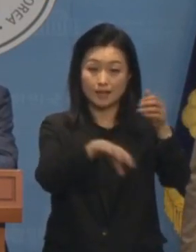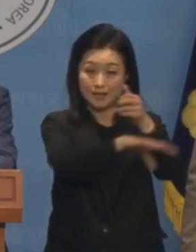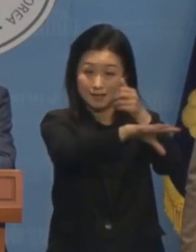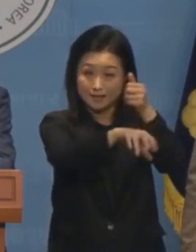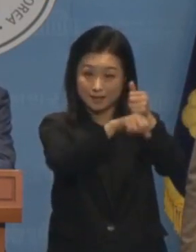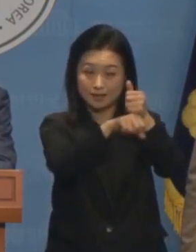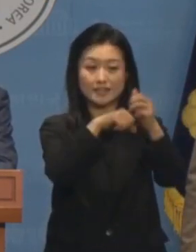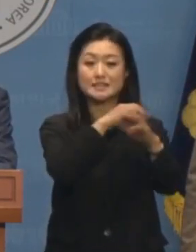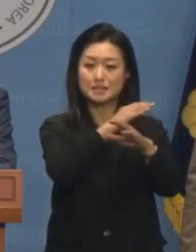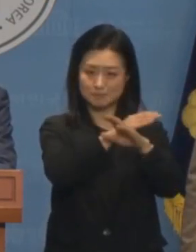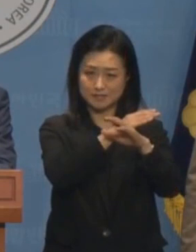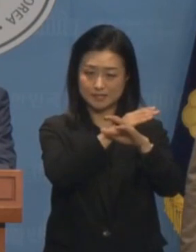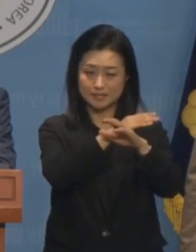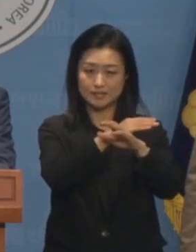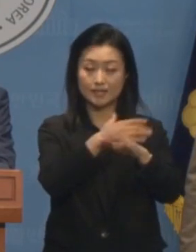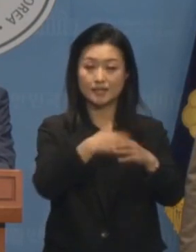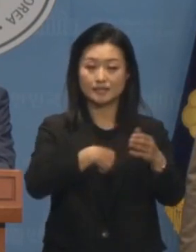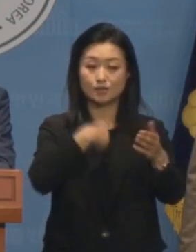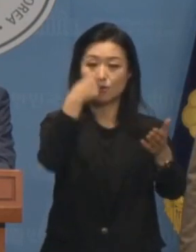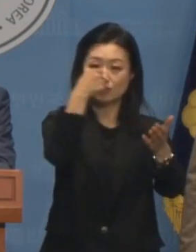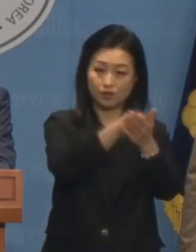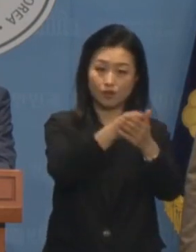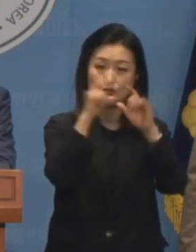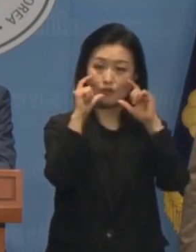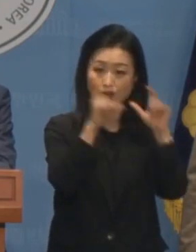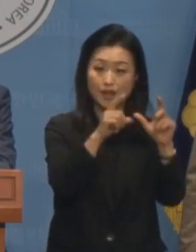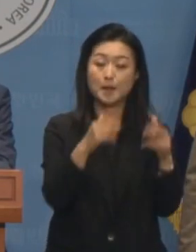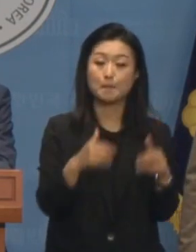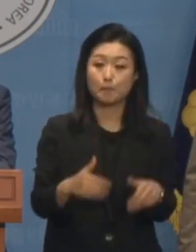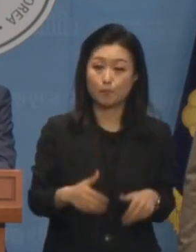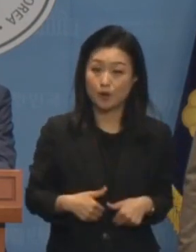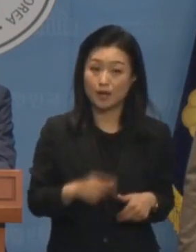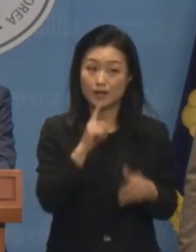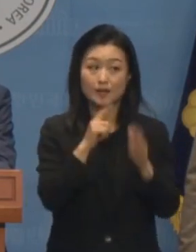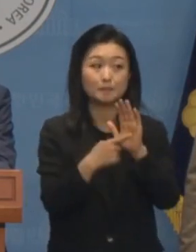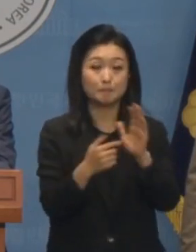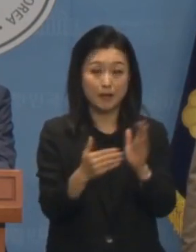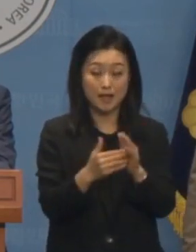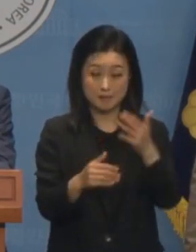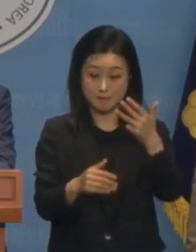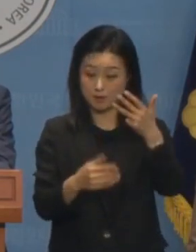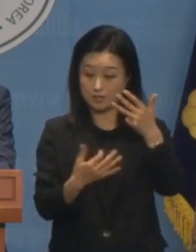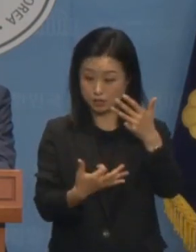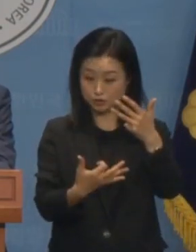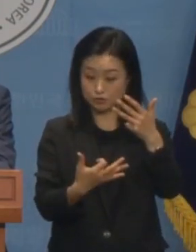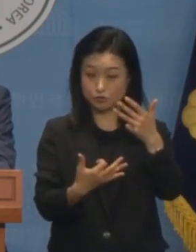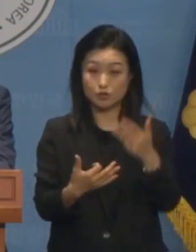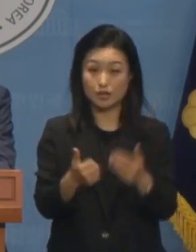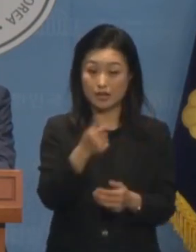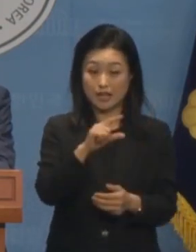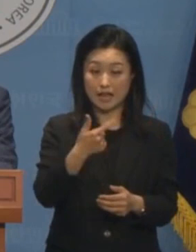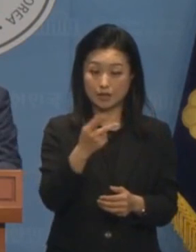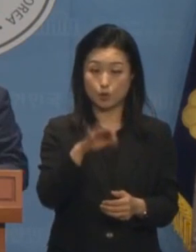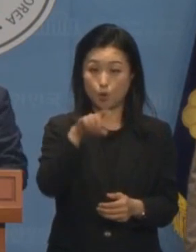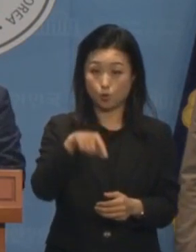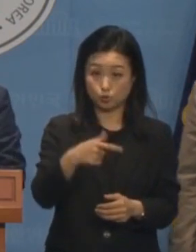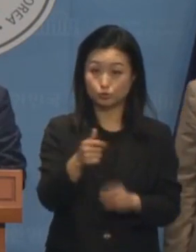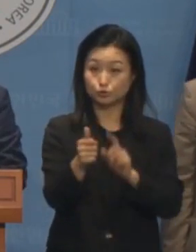반칙행위 금지라고 자기 입으로 발표했습니다. 올해 8월 19일 한동훈 대표 이후 처음